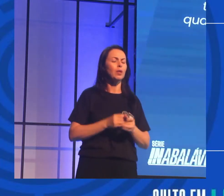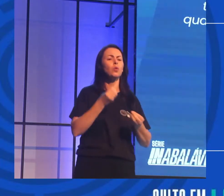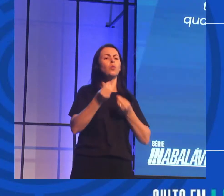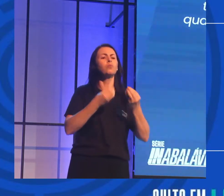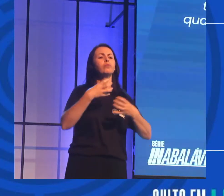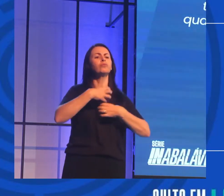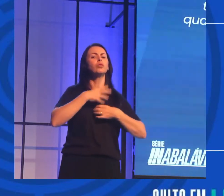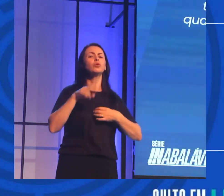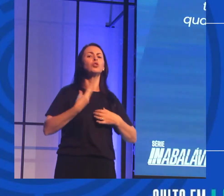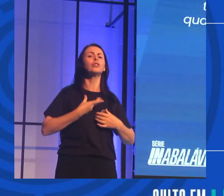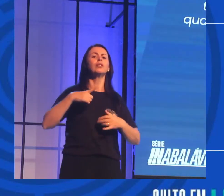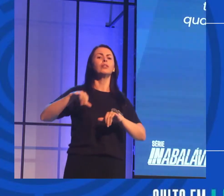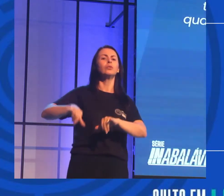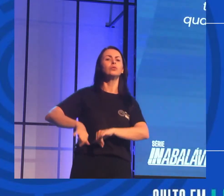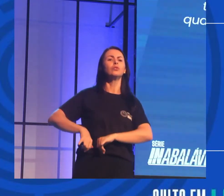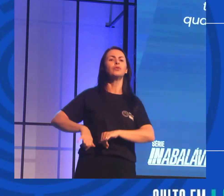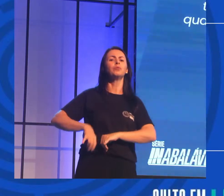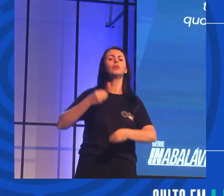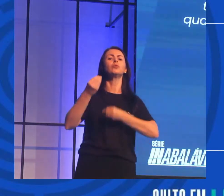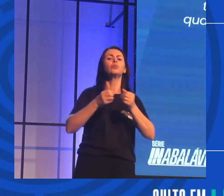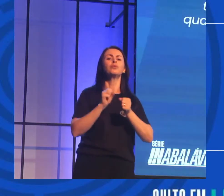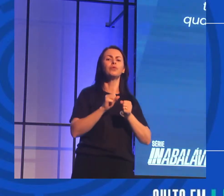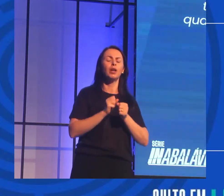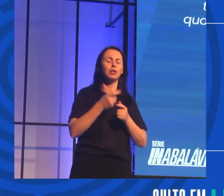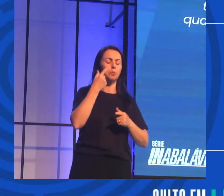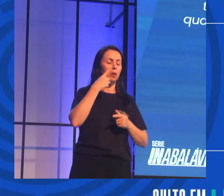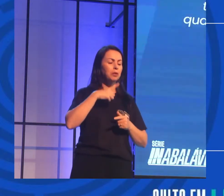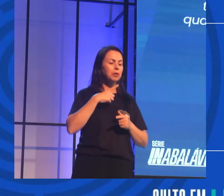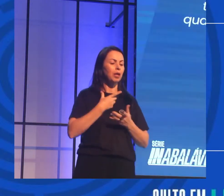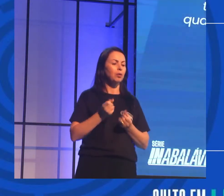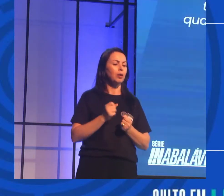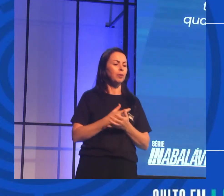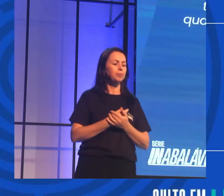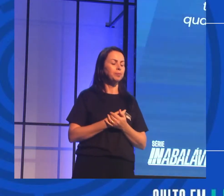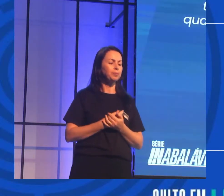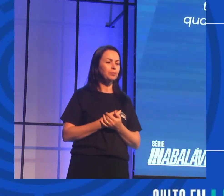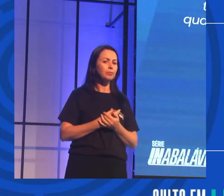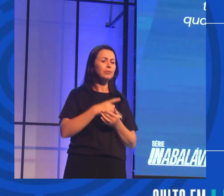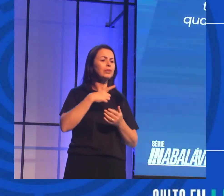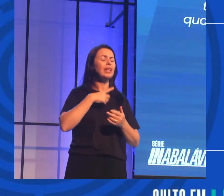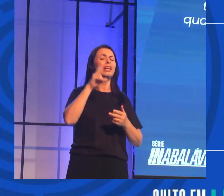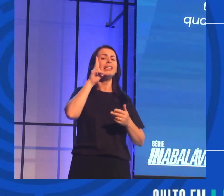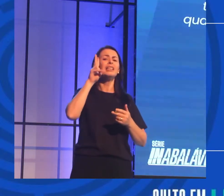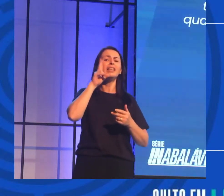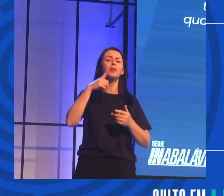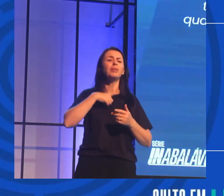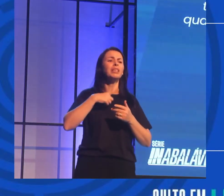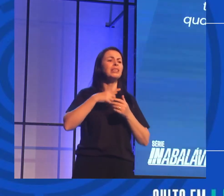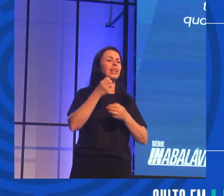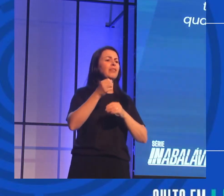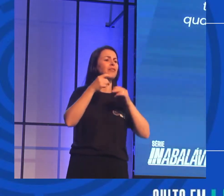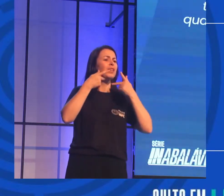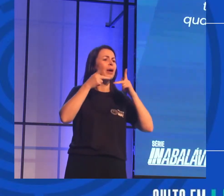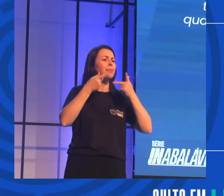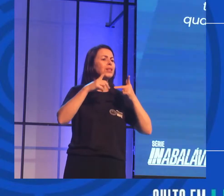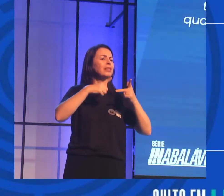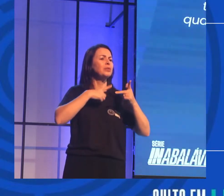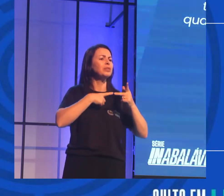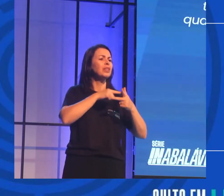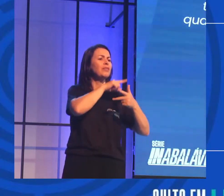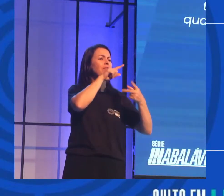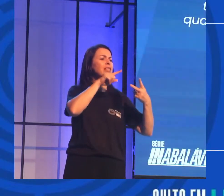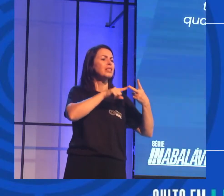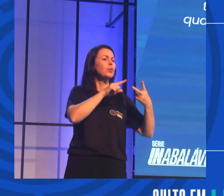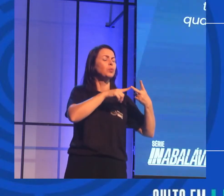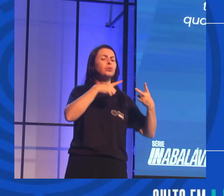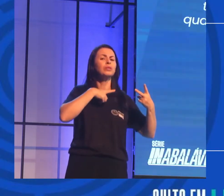Em certo sentido falamos isso na primeira mensagem da série. Mas a segunda, como lidamos diante daquilo que é impopular.